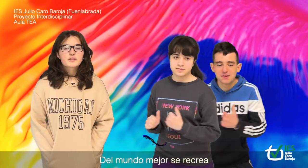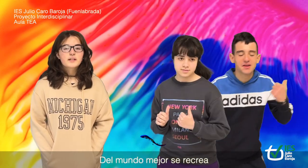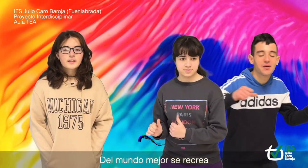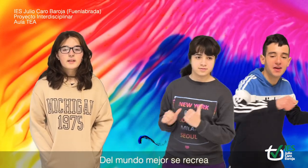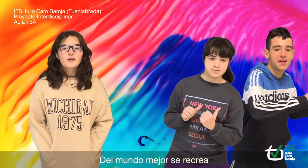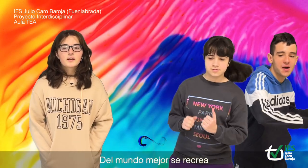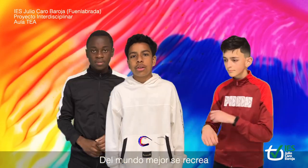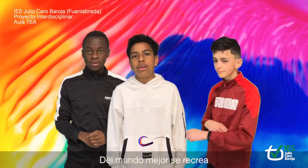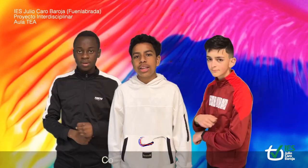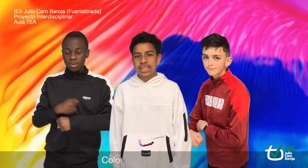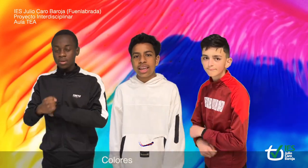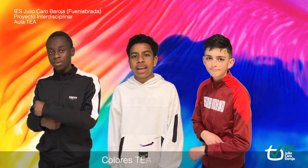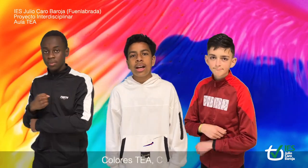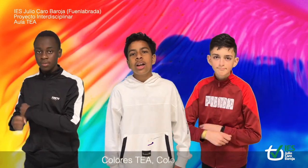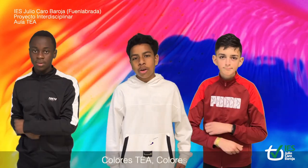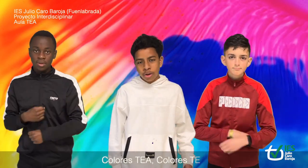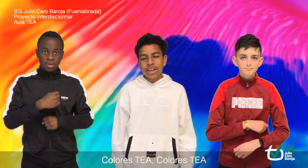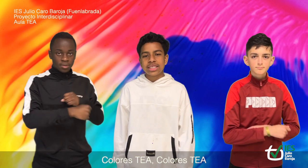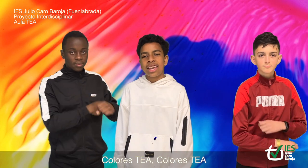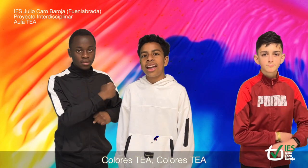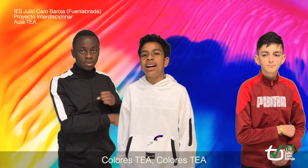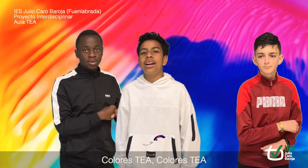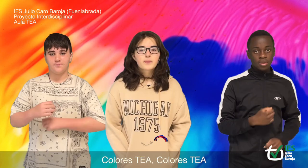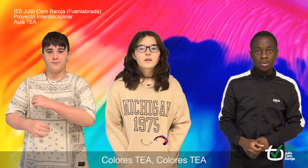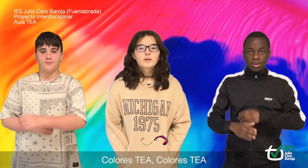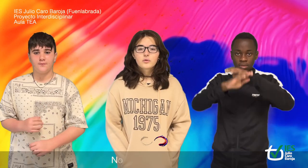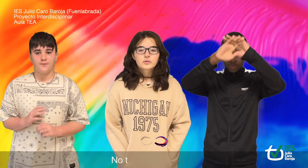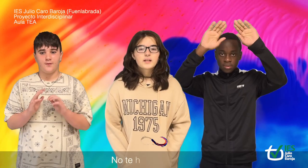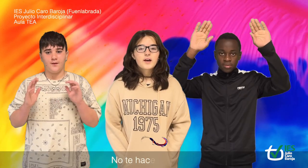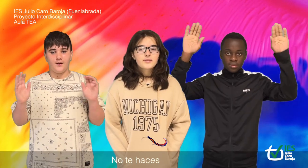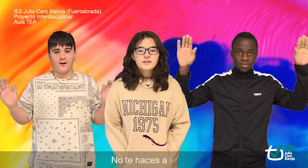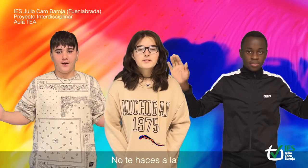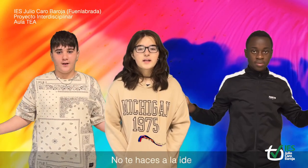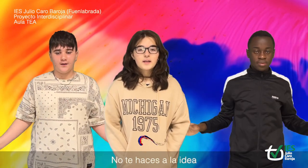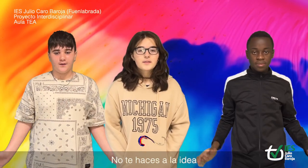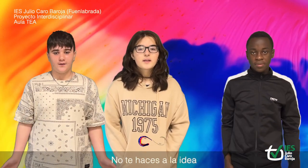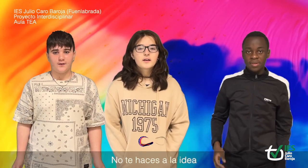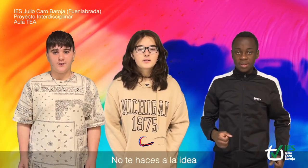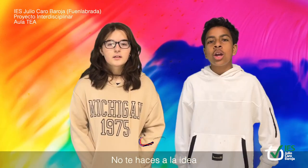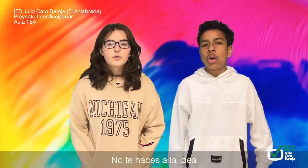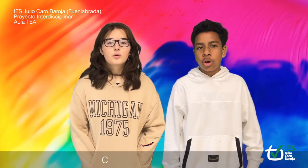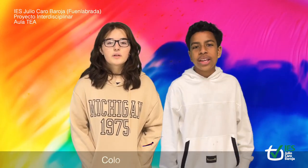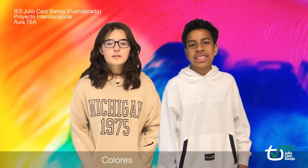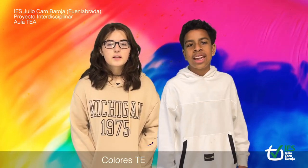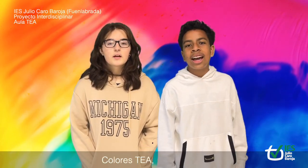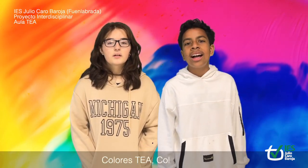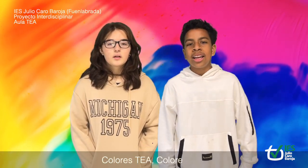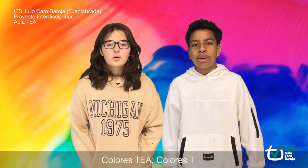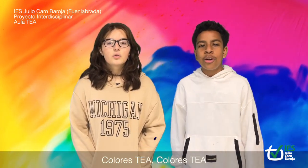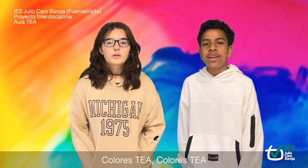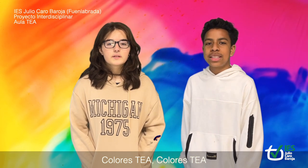mejor se recrea Colores Tea, Colores Tea No te haces a la idea Colores